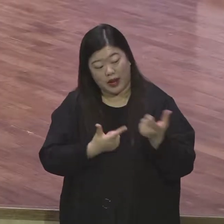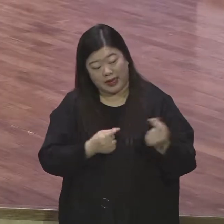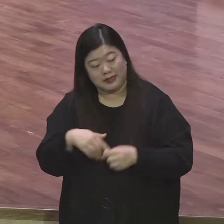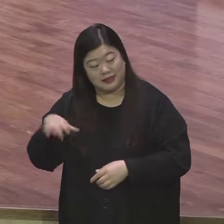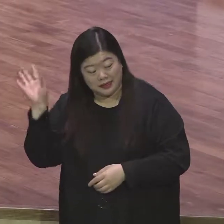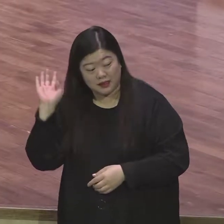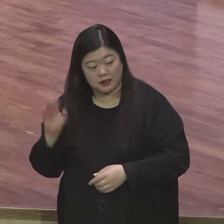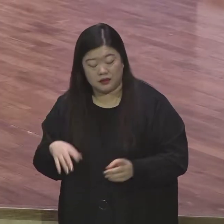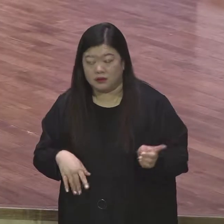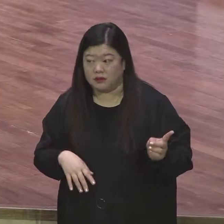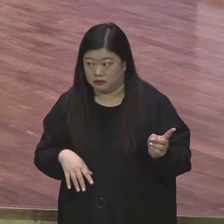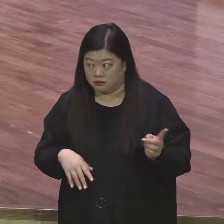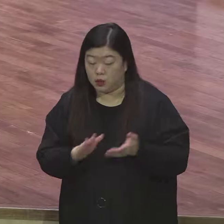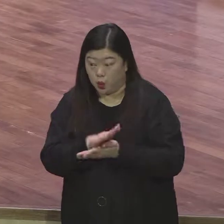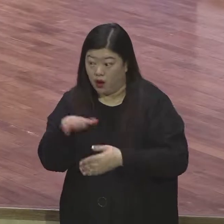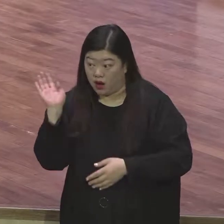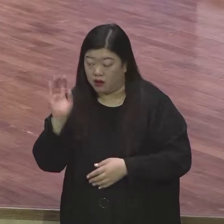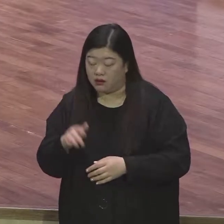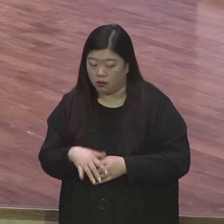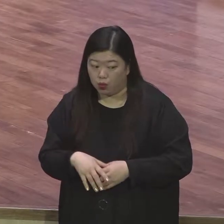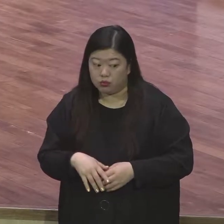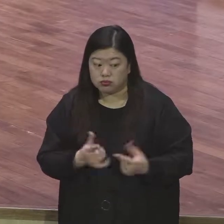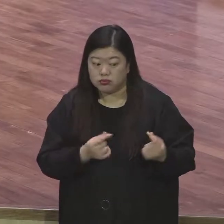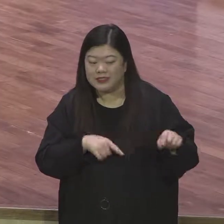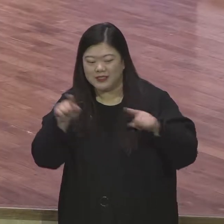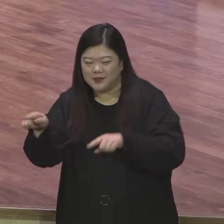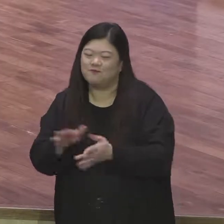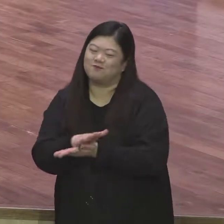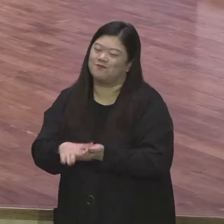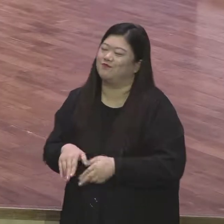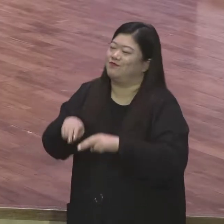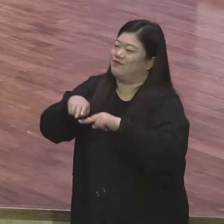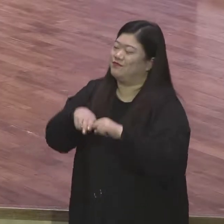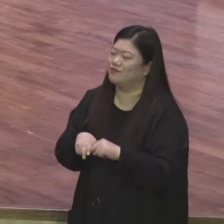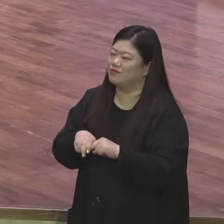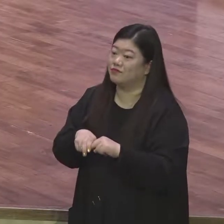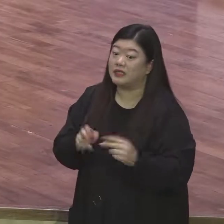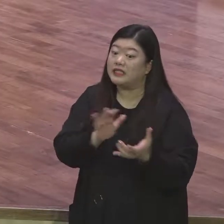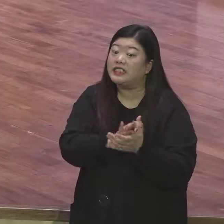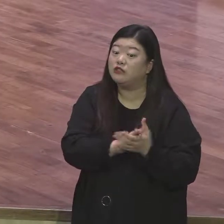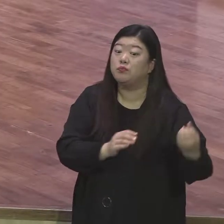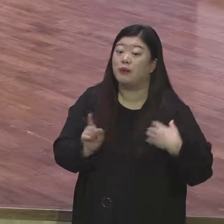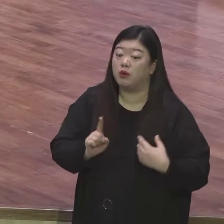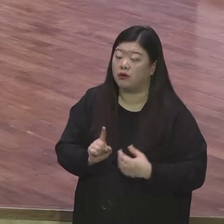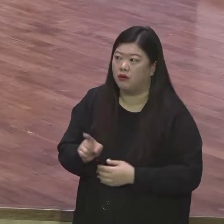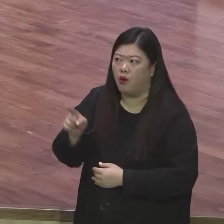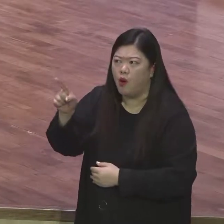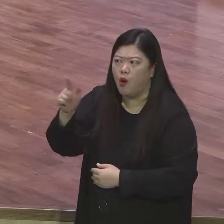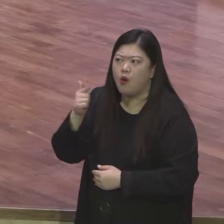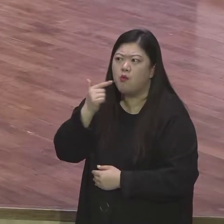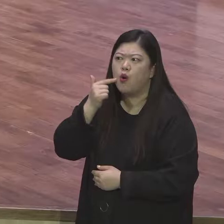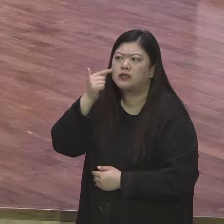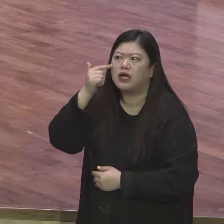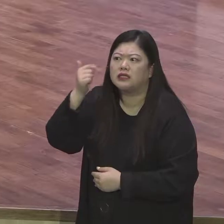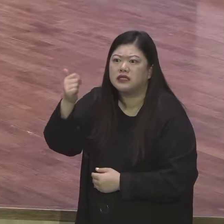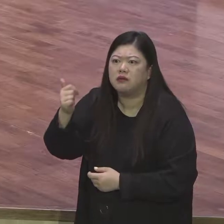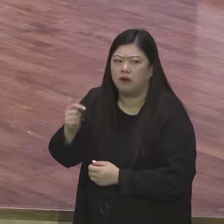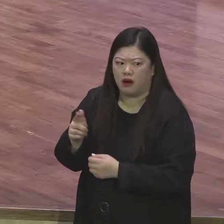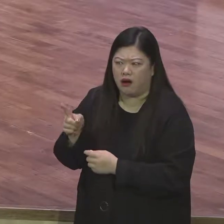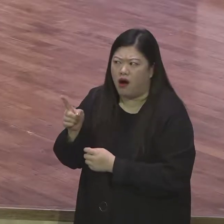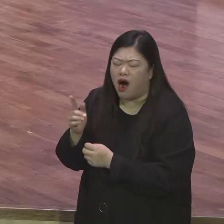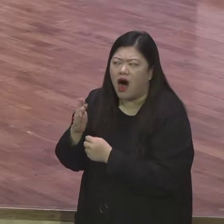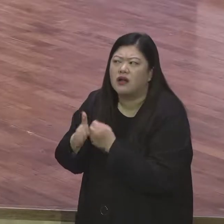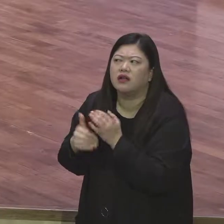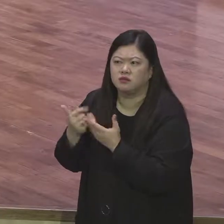목사님 보더니 야, 저 목사님 와 하나님 같다. 예지 그래서 하지 마 이다이다 자서